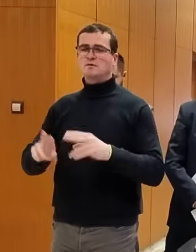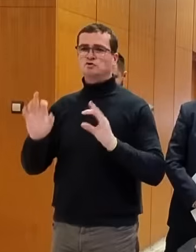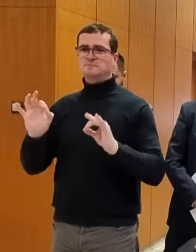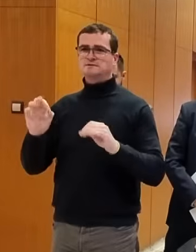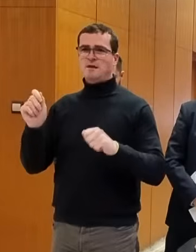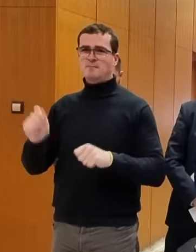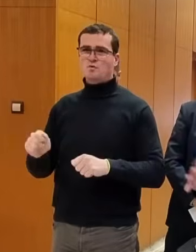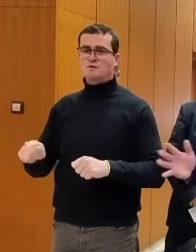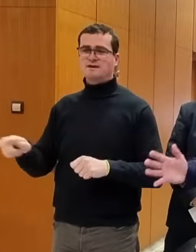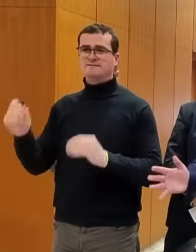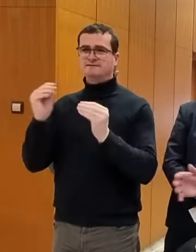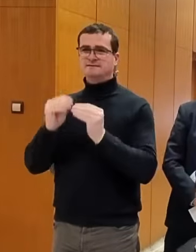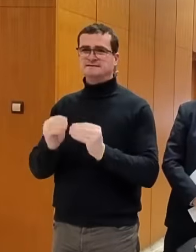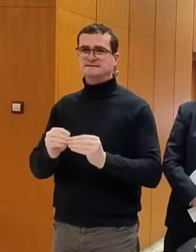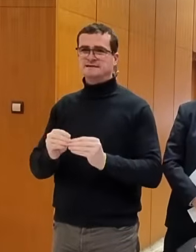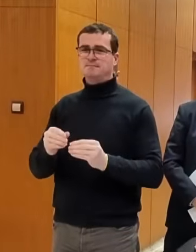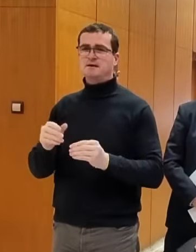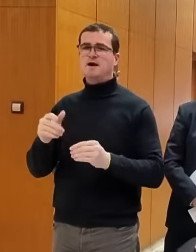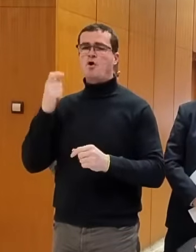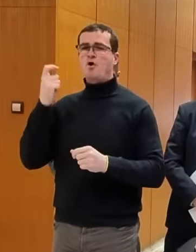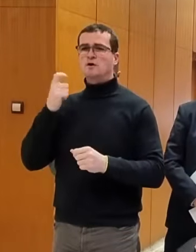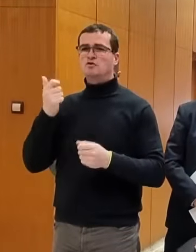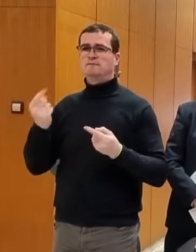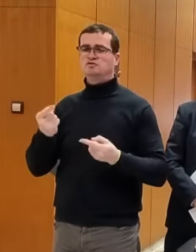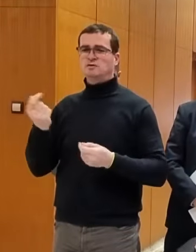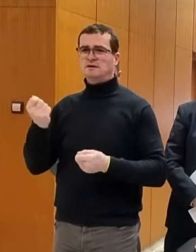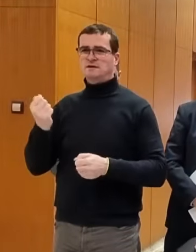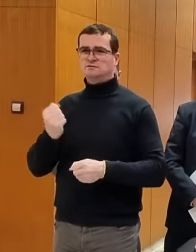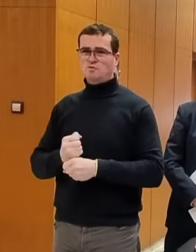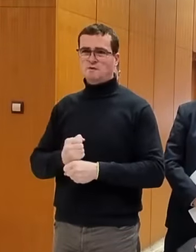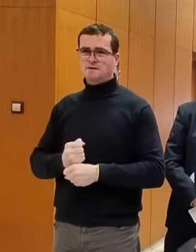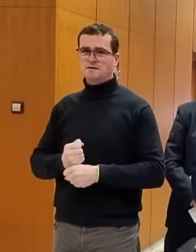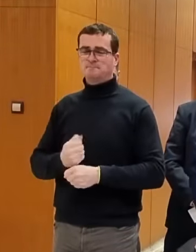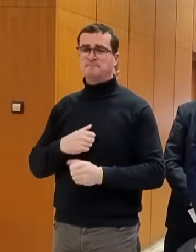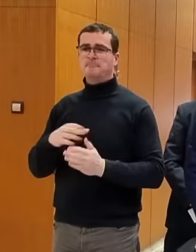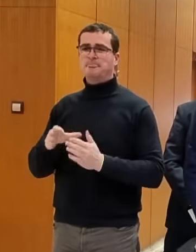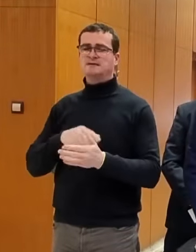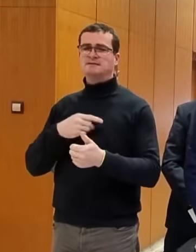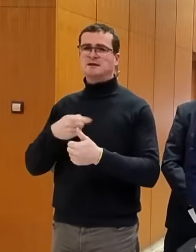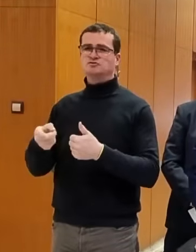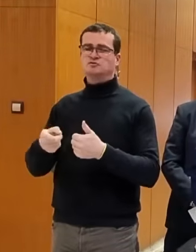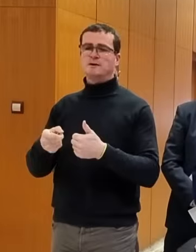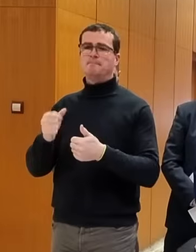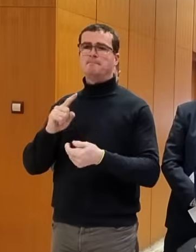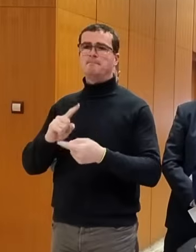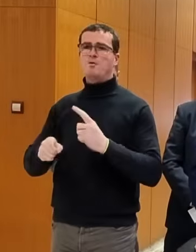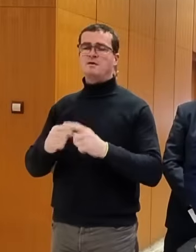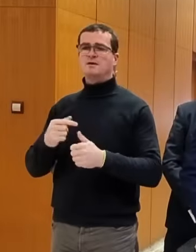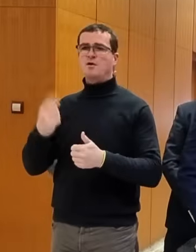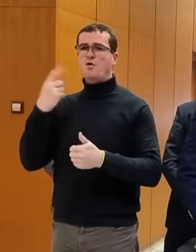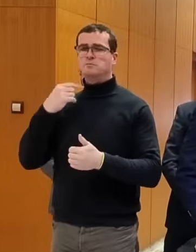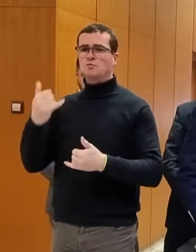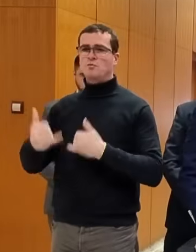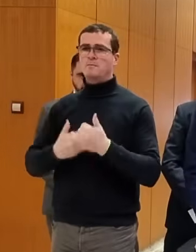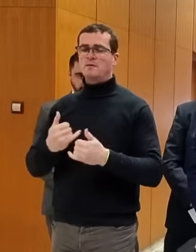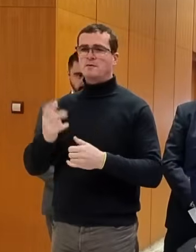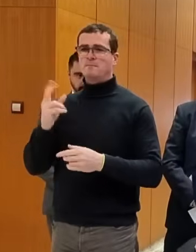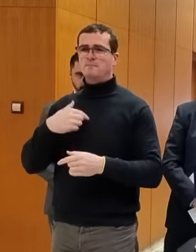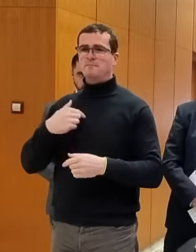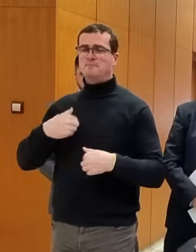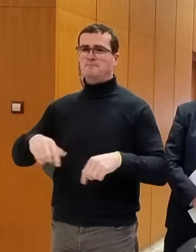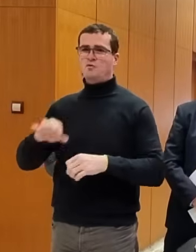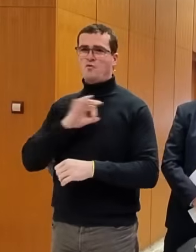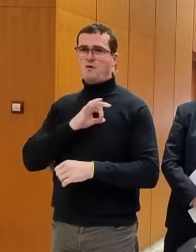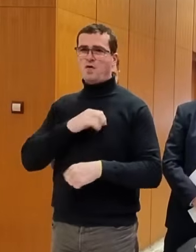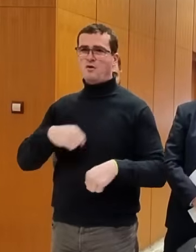špeciálnej prokuratúry v systéme orgánov činných v trestnom konaní. Začnem politicky, odborne opakujem, nechám potom mojich